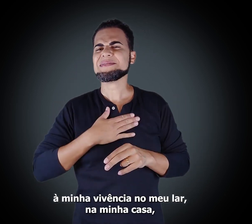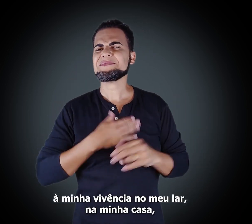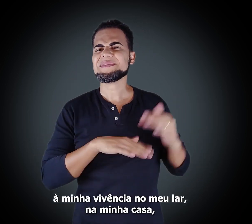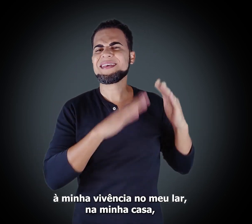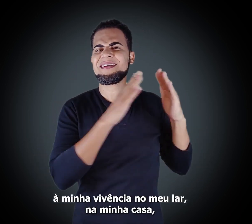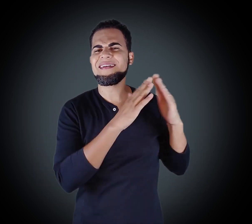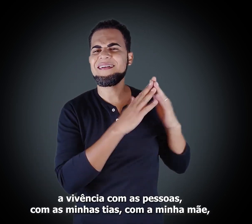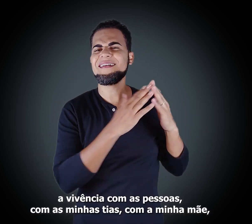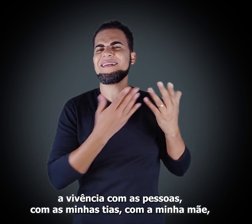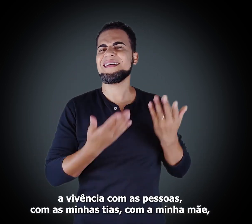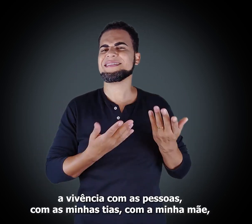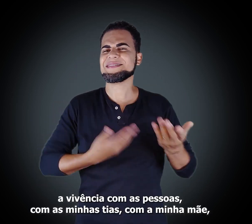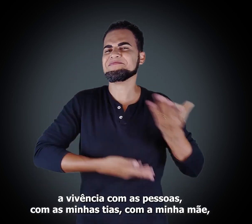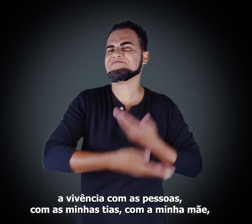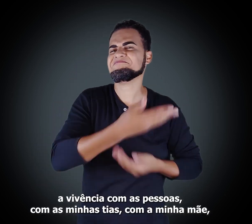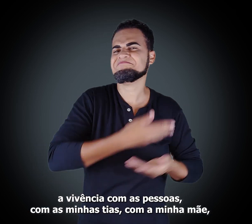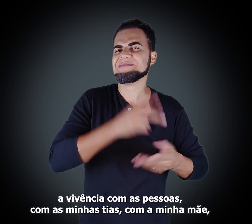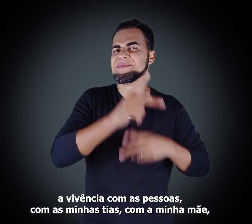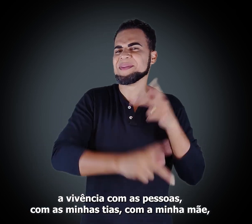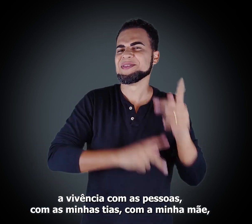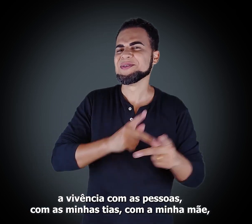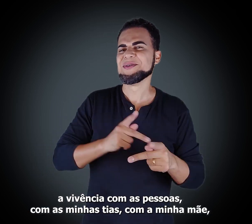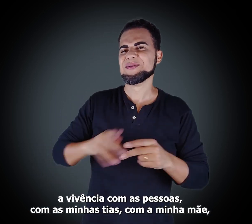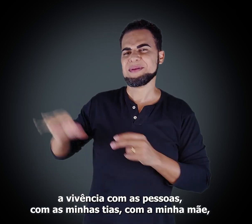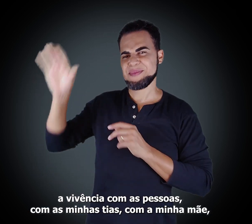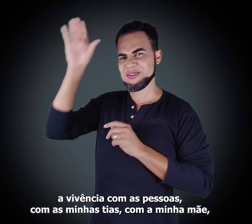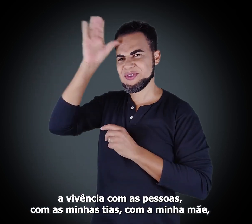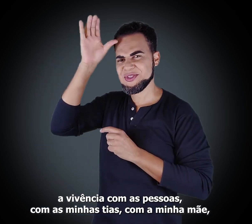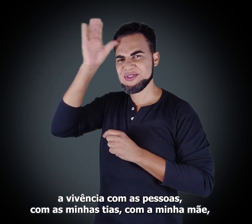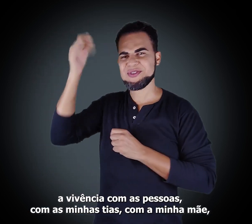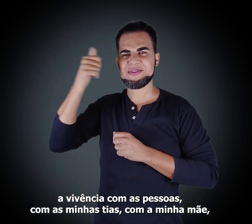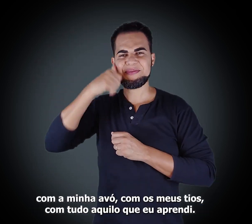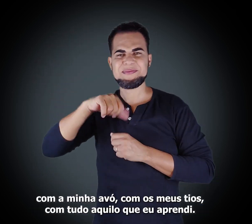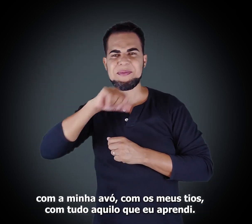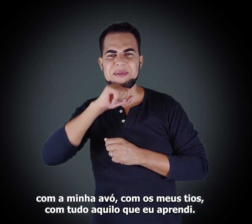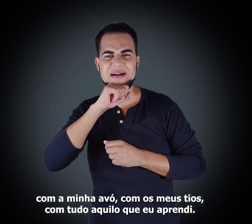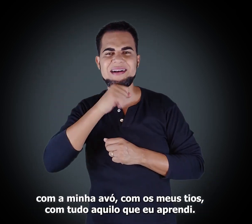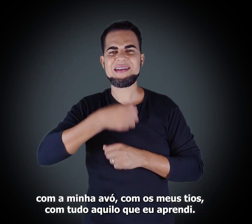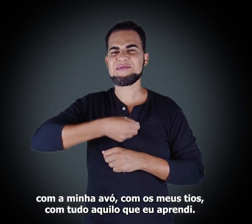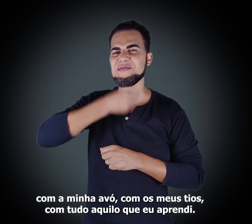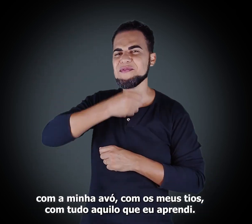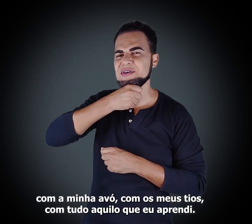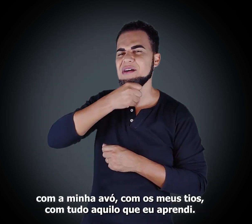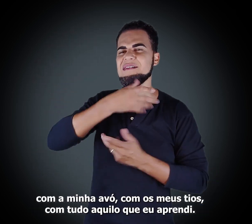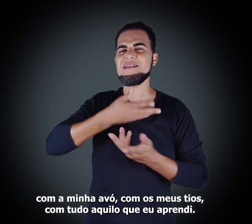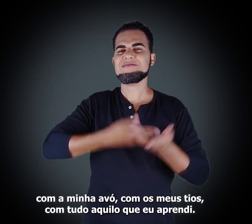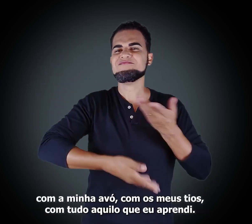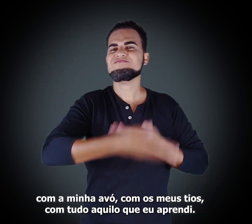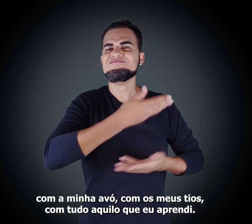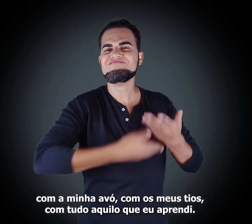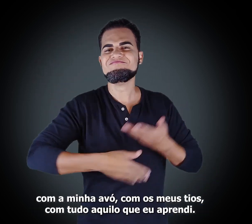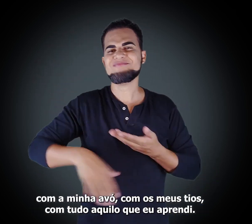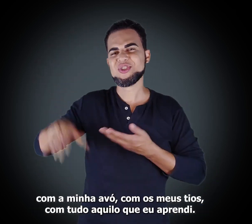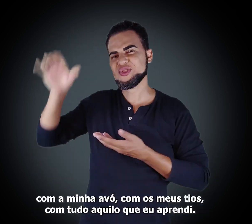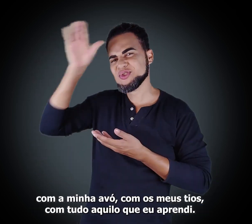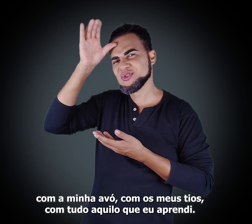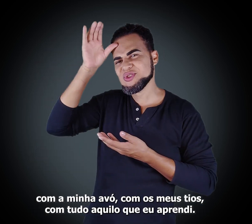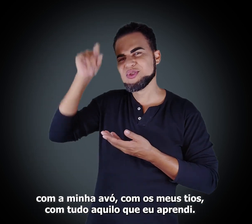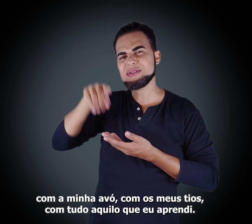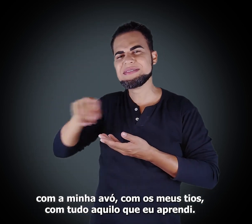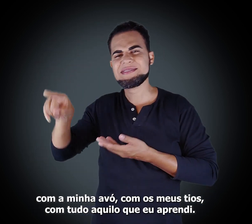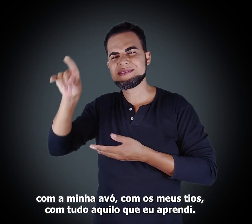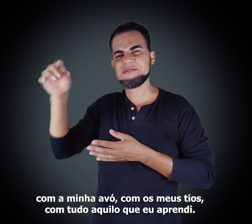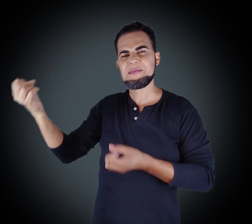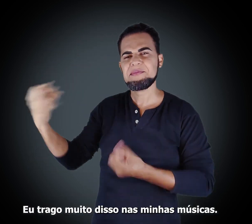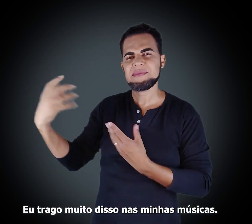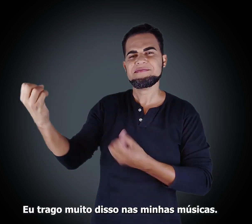minha casa, a vivência com as pessoas, com as minhas tias, com minha mãe, com minha avó, com os meus tios, com tudo aquilo que